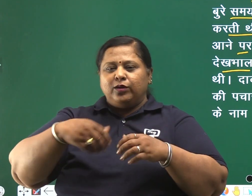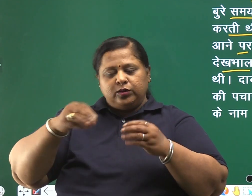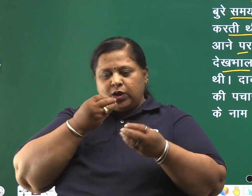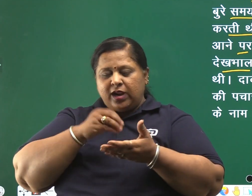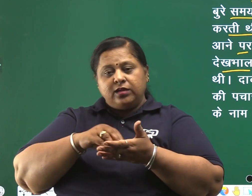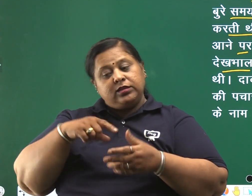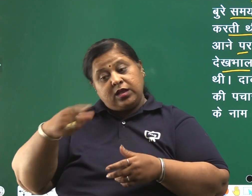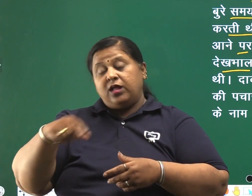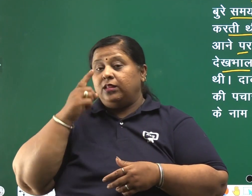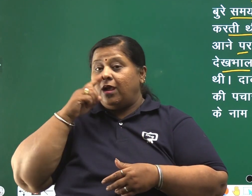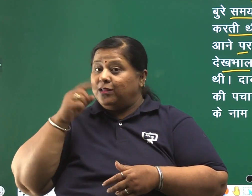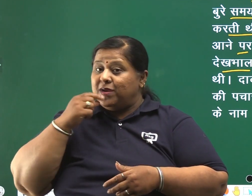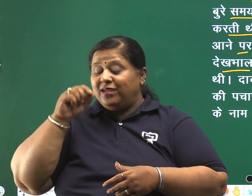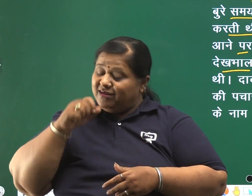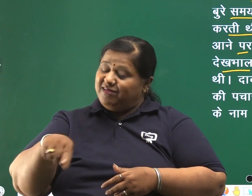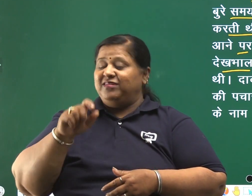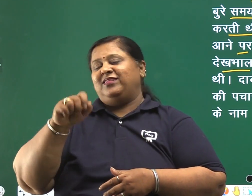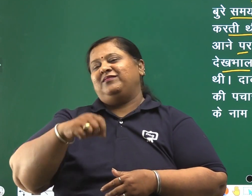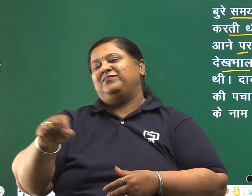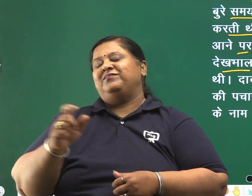ही करती थी।